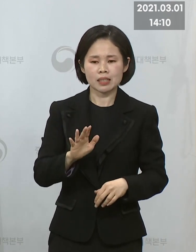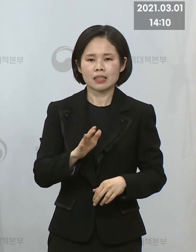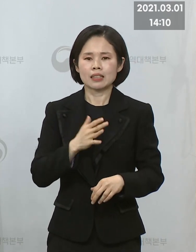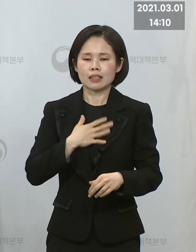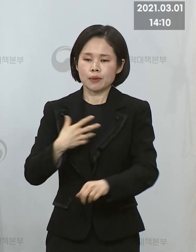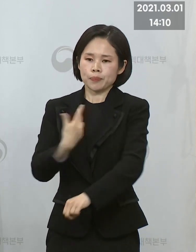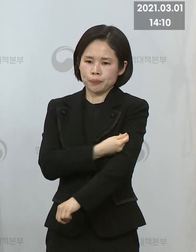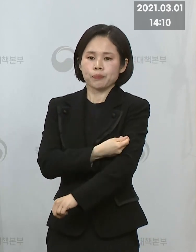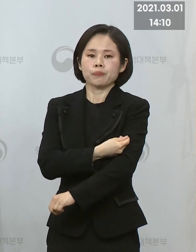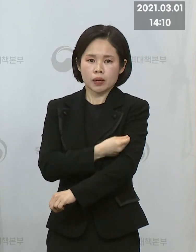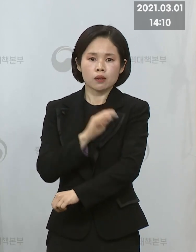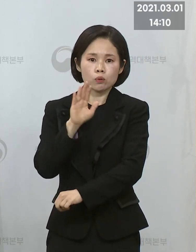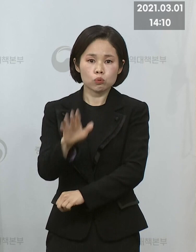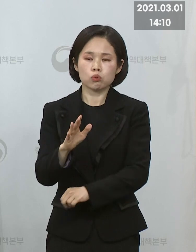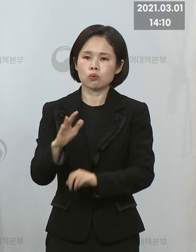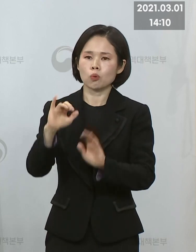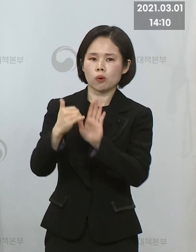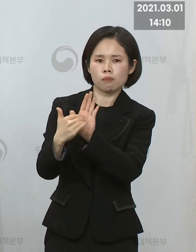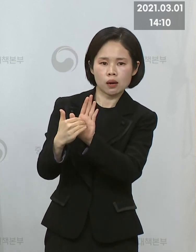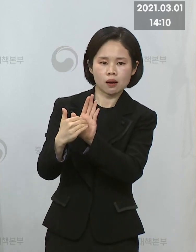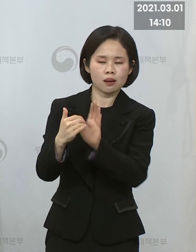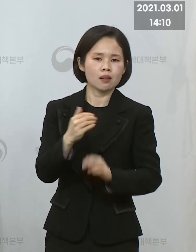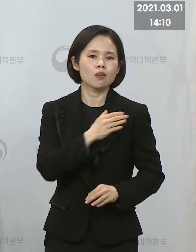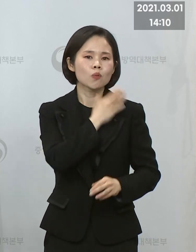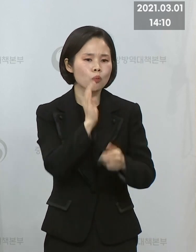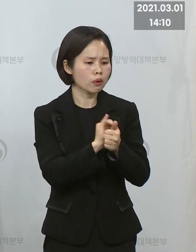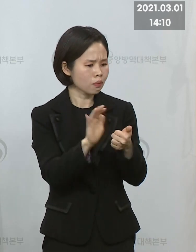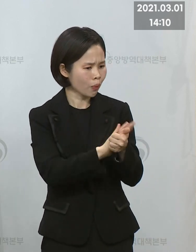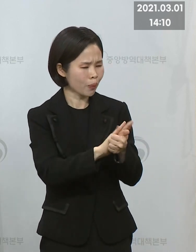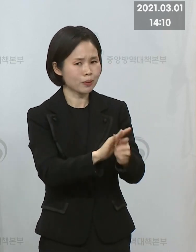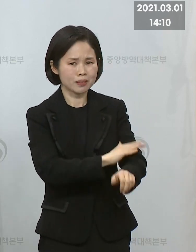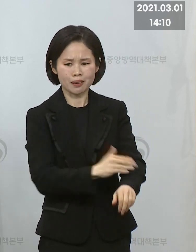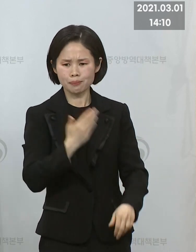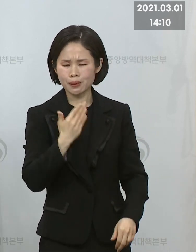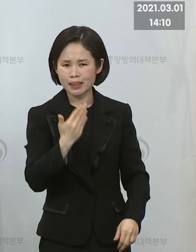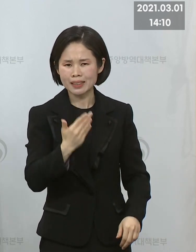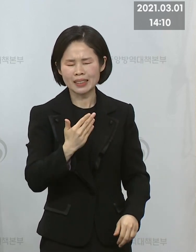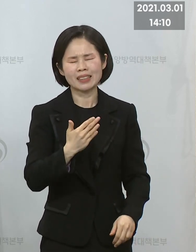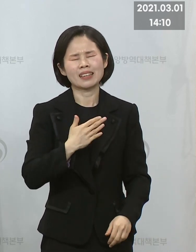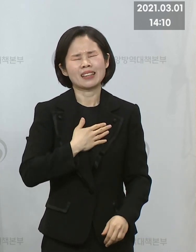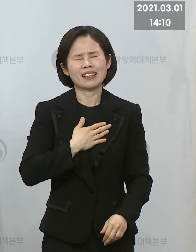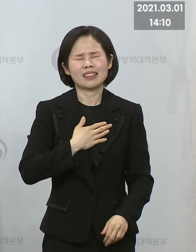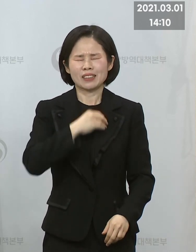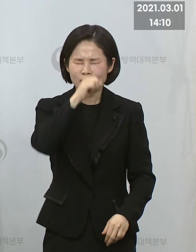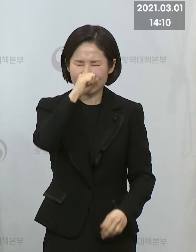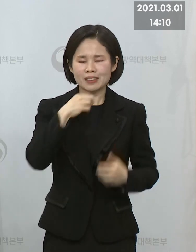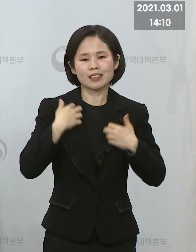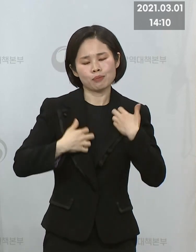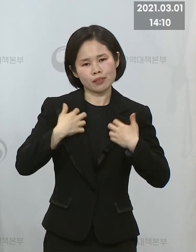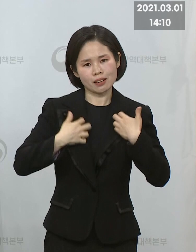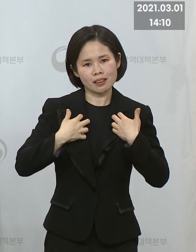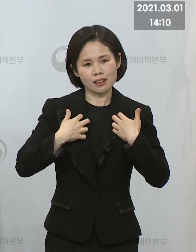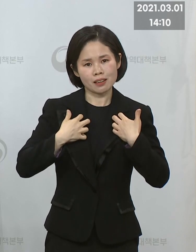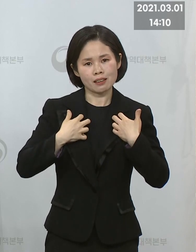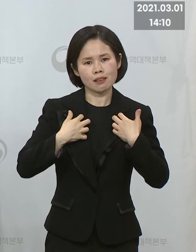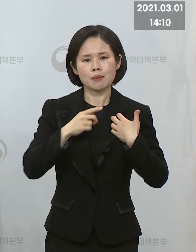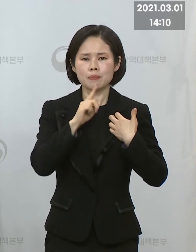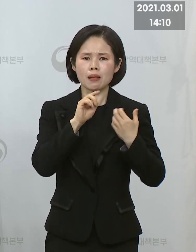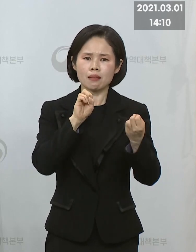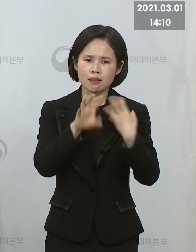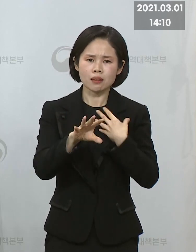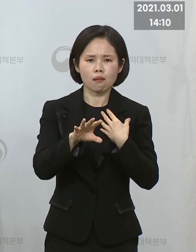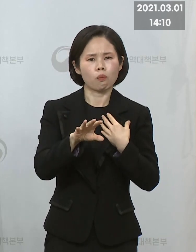안심하고 어르신들을 돌봐드릴 수 있을 것 같다. 마음이 홀가분하다라고 인터뷰하신 종사자들이